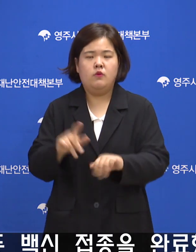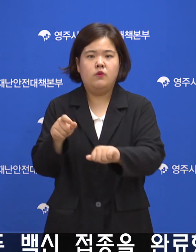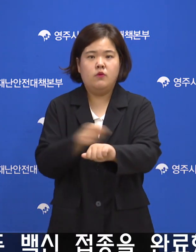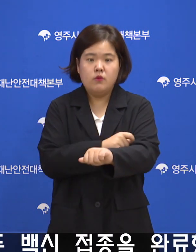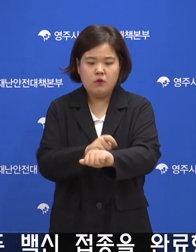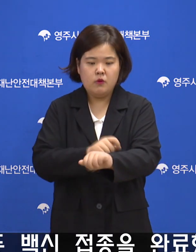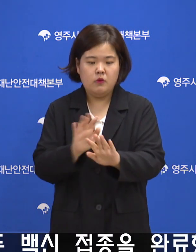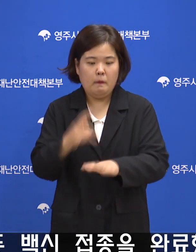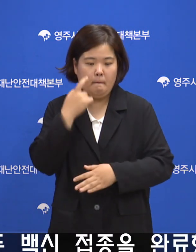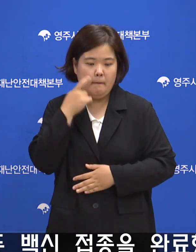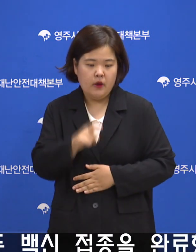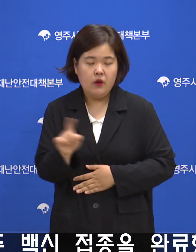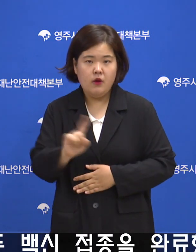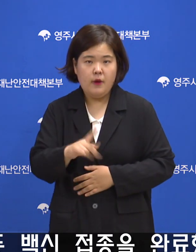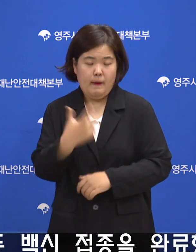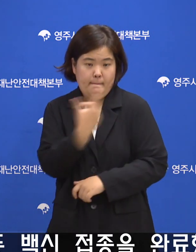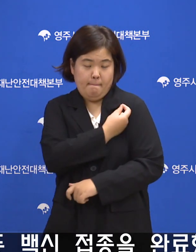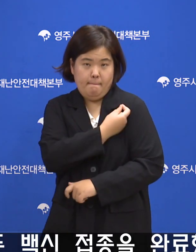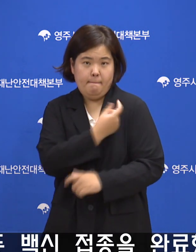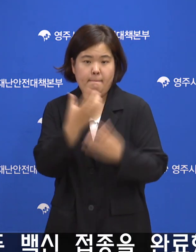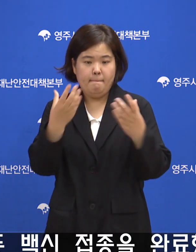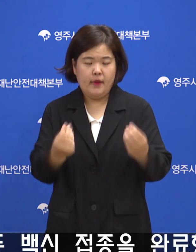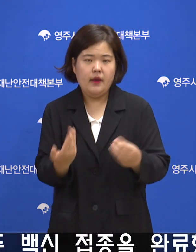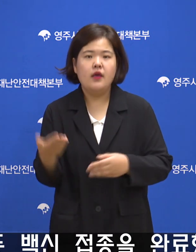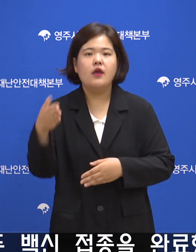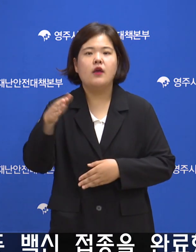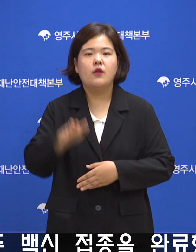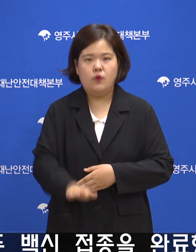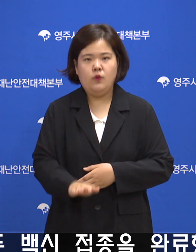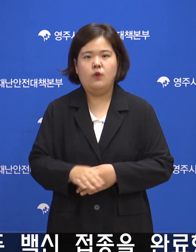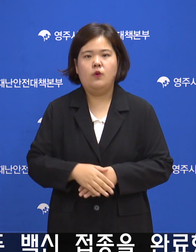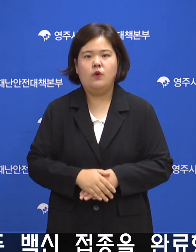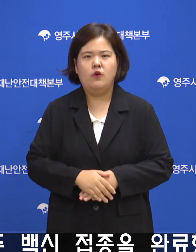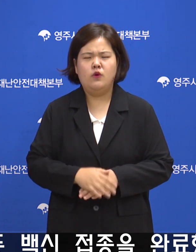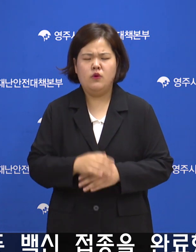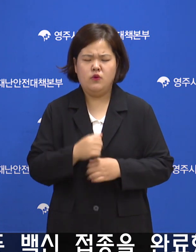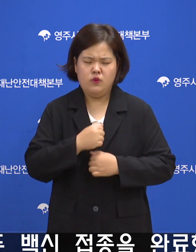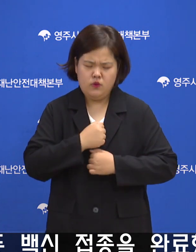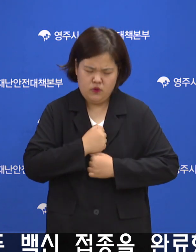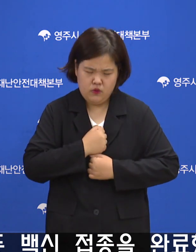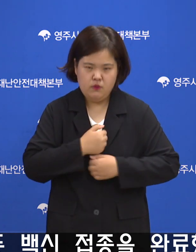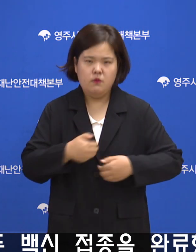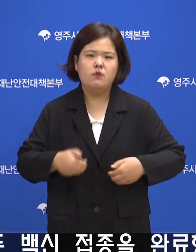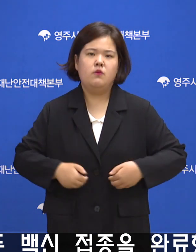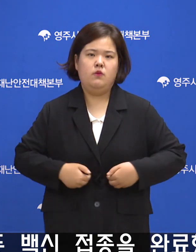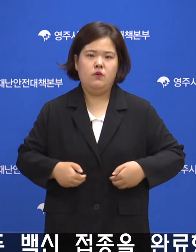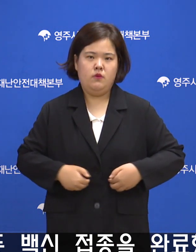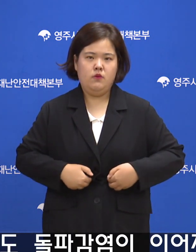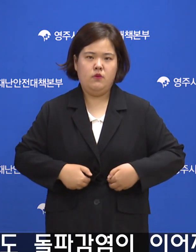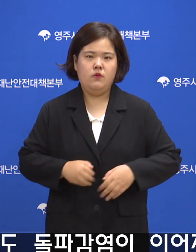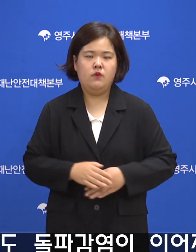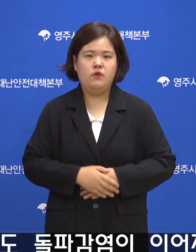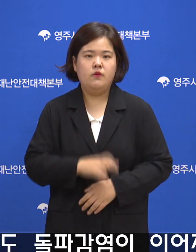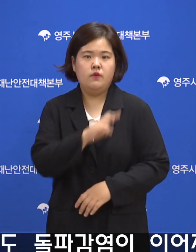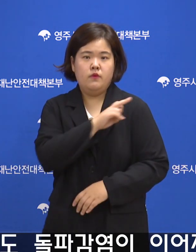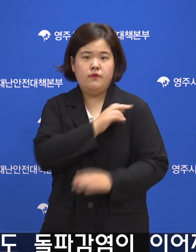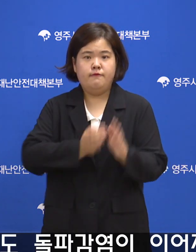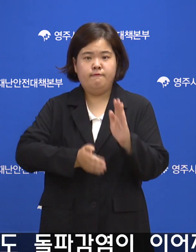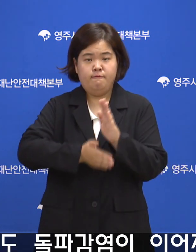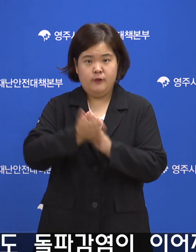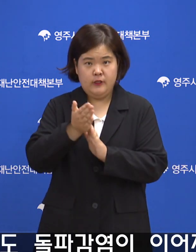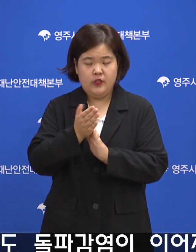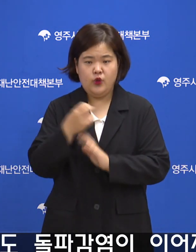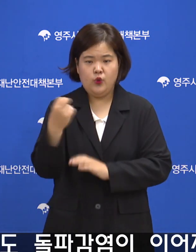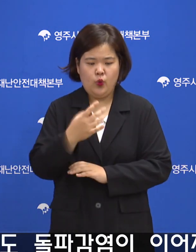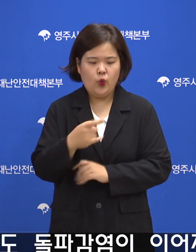이번 사례에서 볼수 있듯이 백신 접종을 완료했다고 하더라도 안심할 수 없는 상황입니다. 우리 시를 비롯한